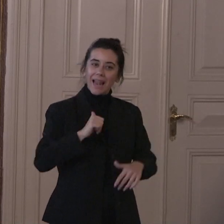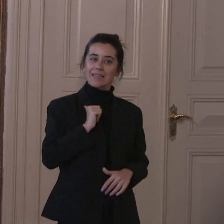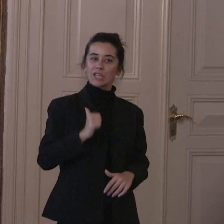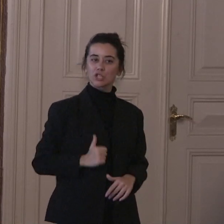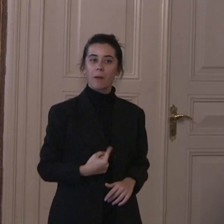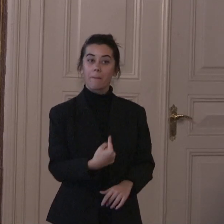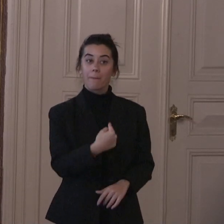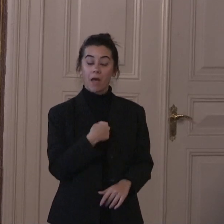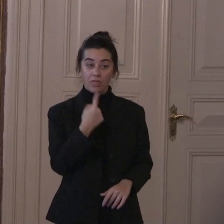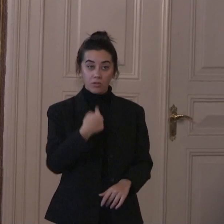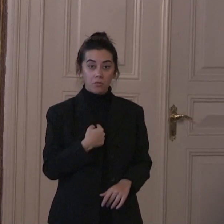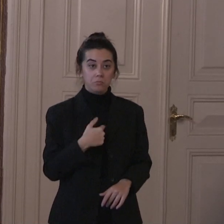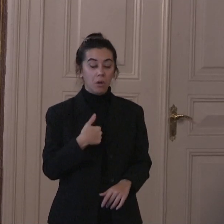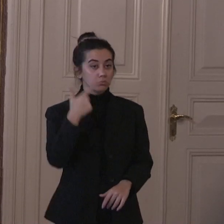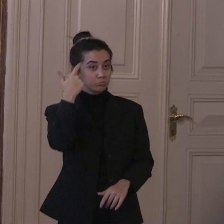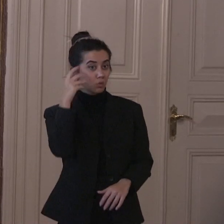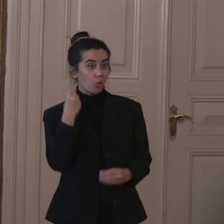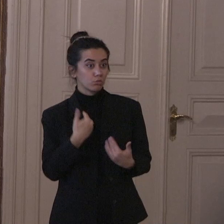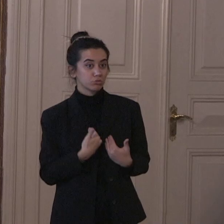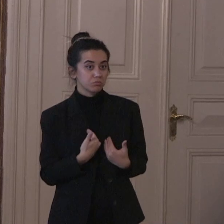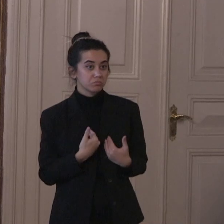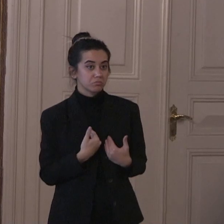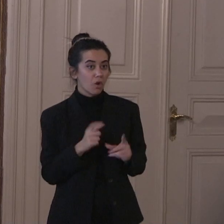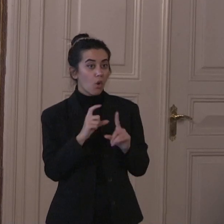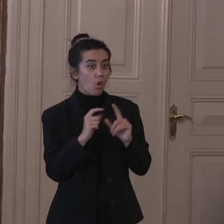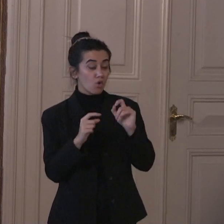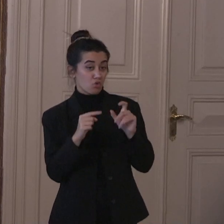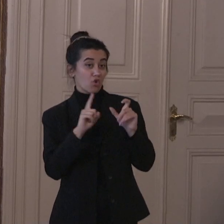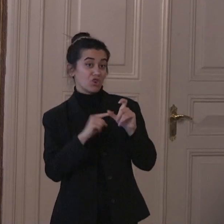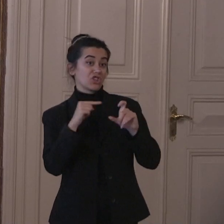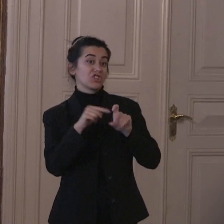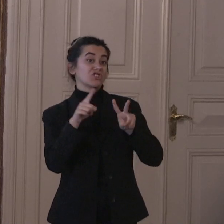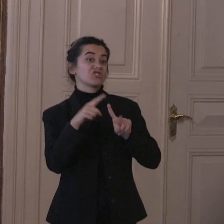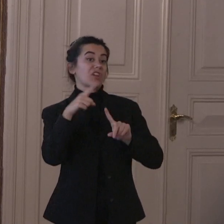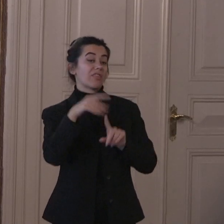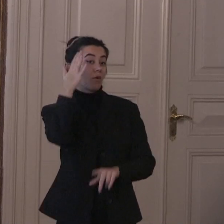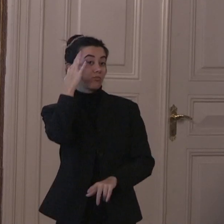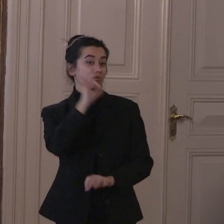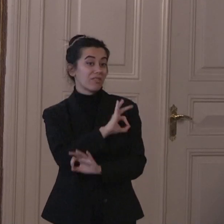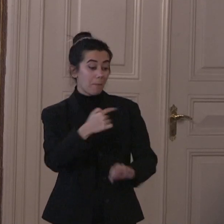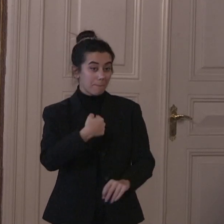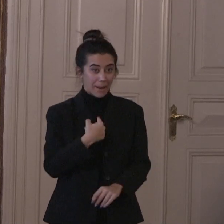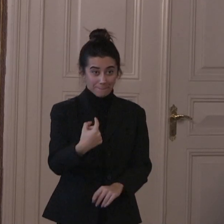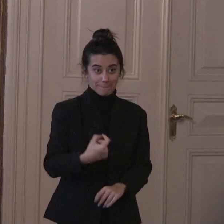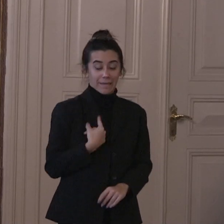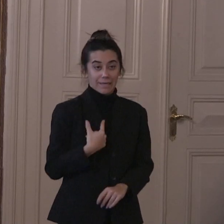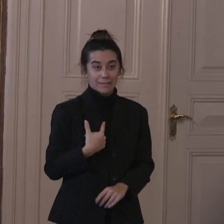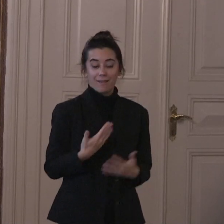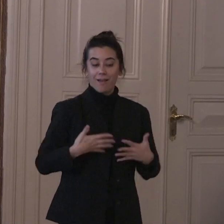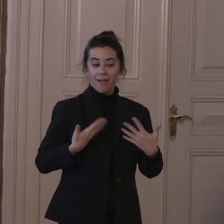diye. Aa dedim doçent, bana mail atıyor falan. Yani kendi kendime havalara girdim yani.